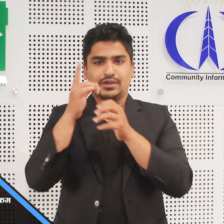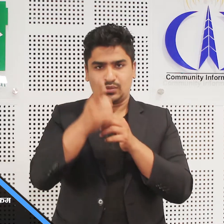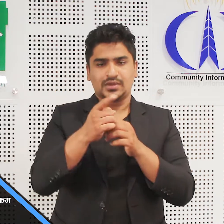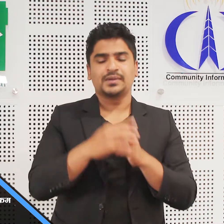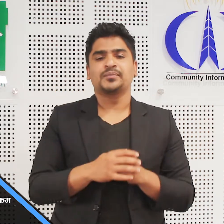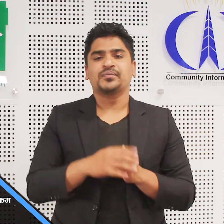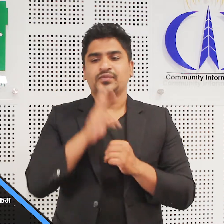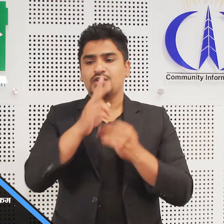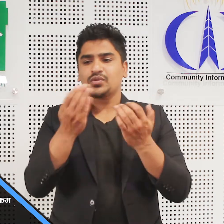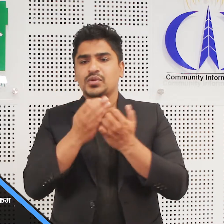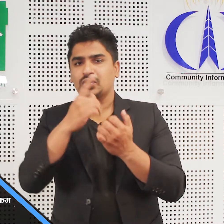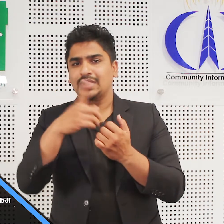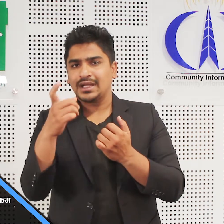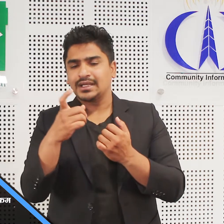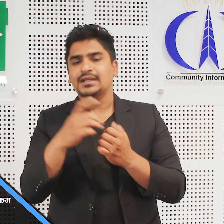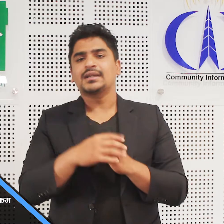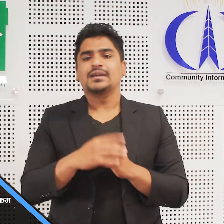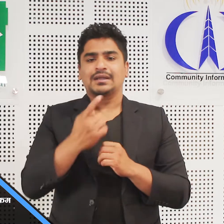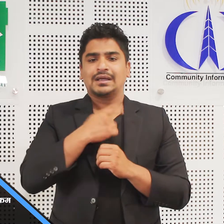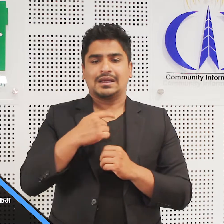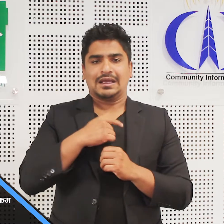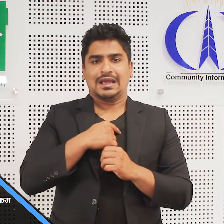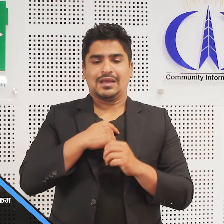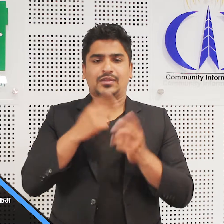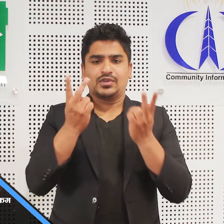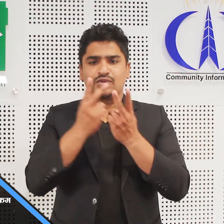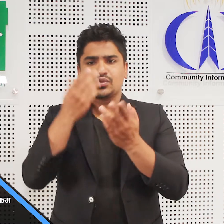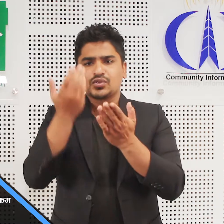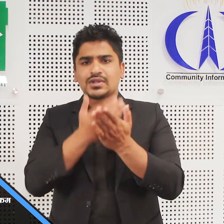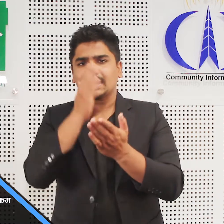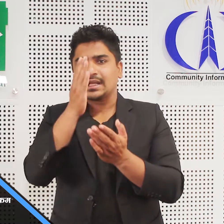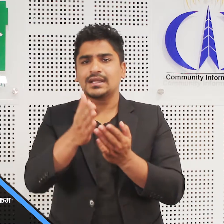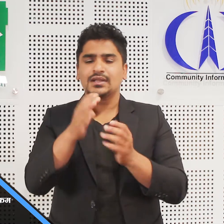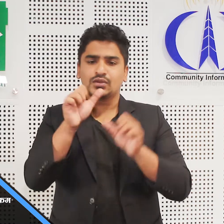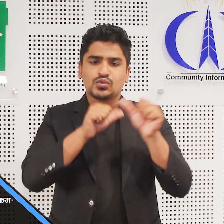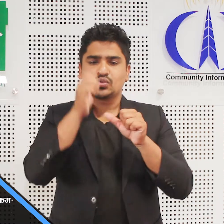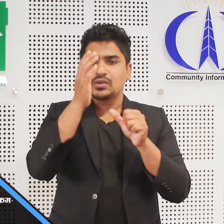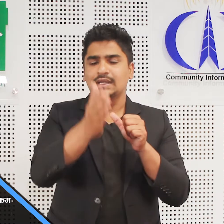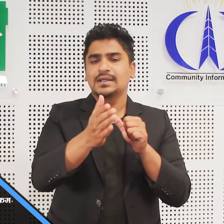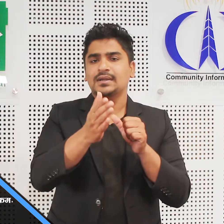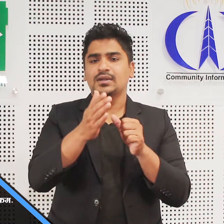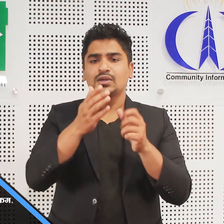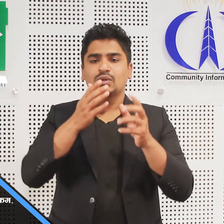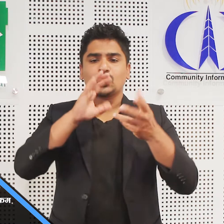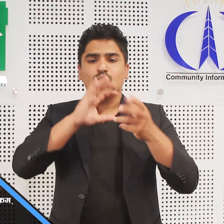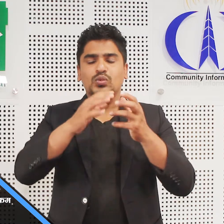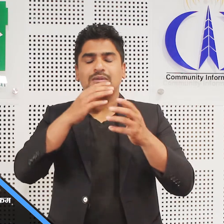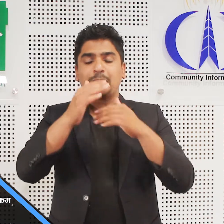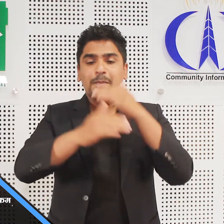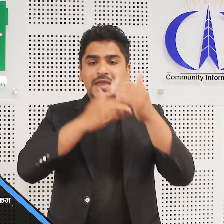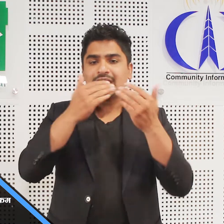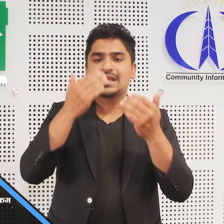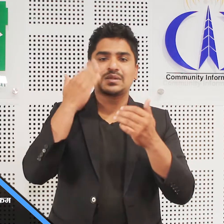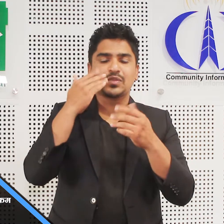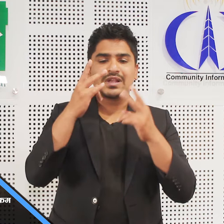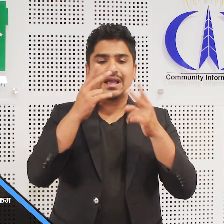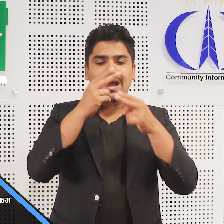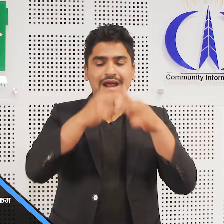हामीले गर्छौँ होइन, तर यो त हाम्रो त यो सरकारको पनि दायित्व हो नि त यस्तो गरिदिनलाई, अनि जस्तो हाम्रो हामी जस्तो